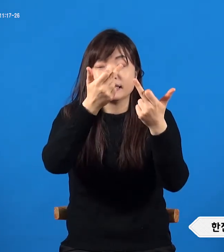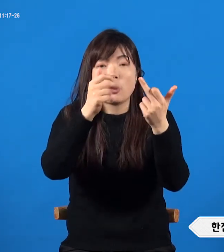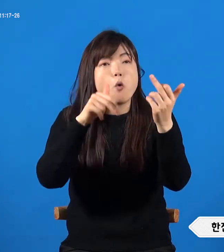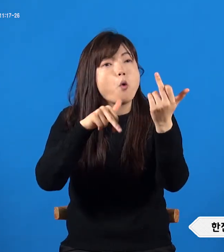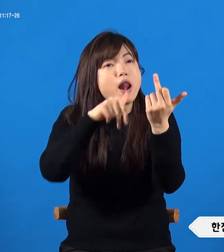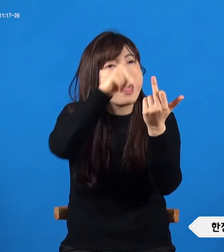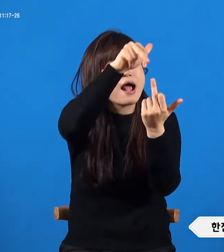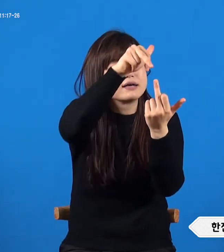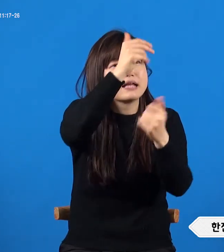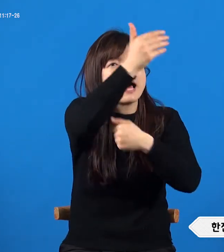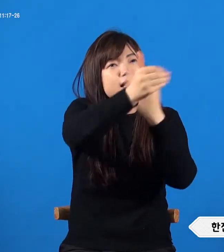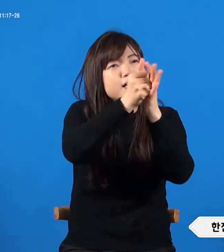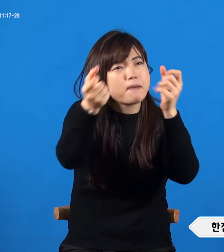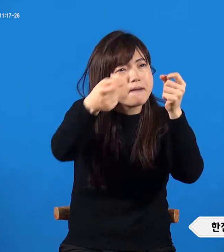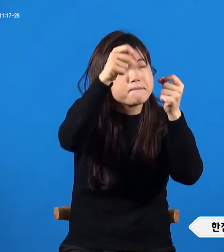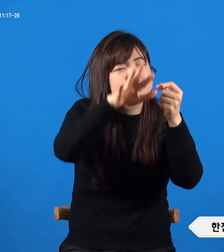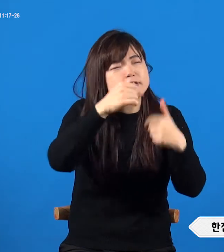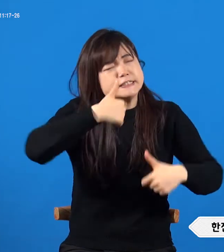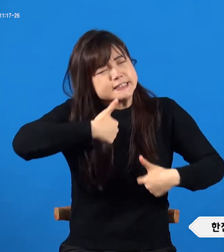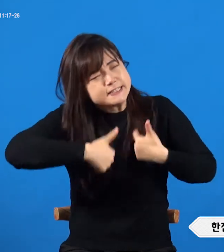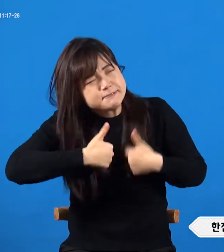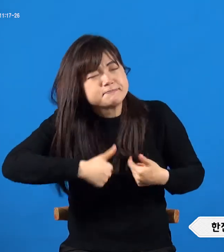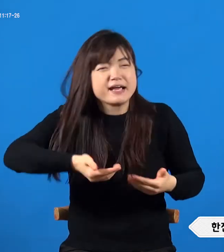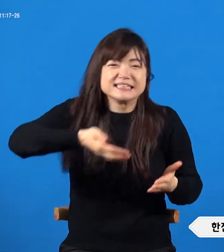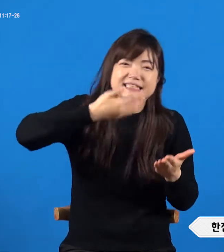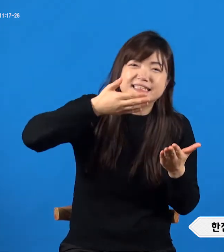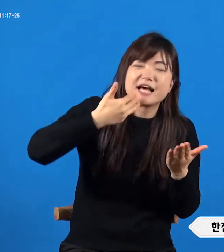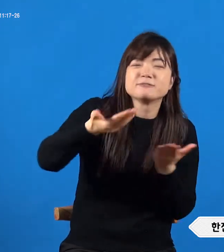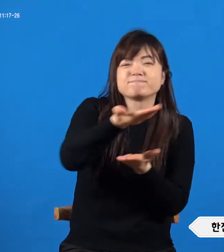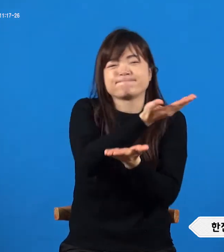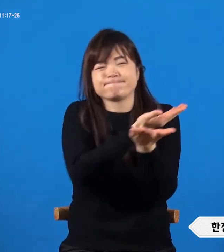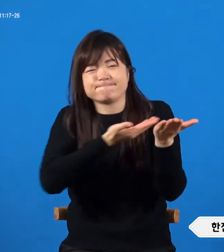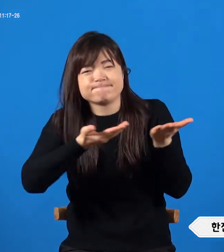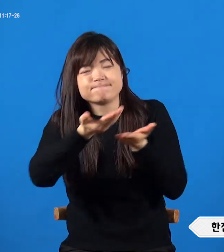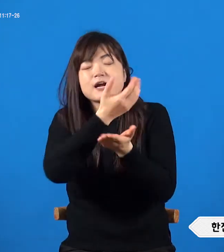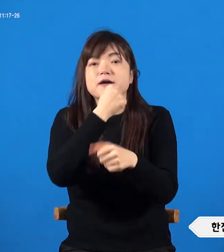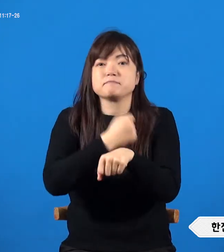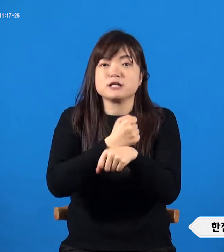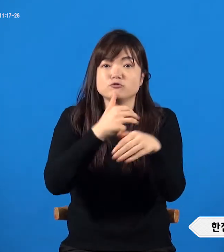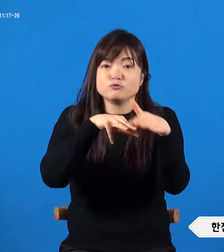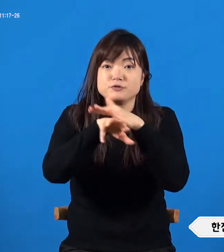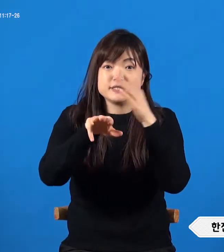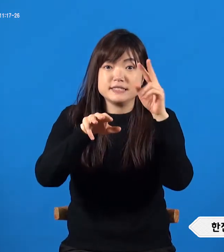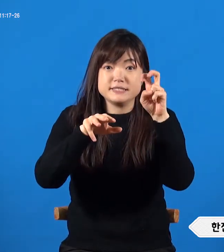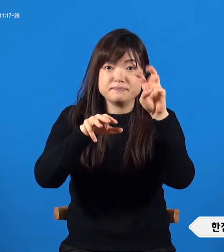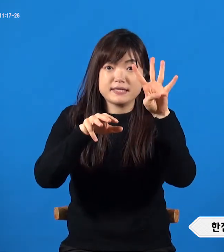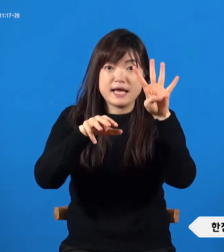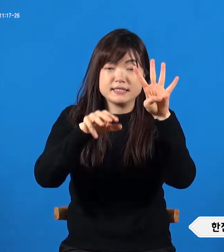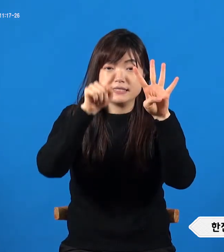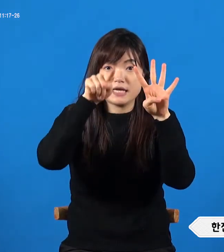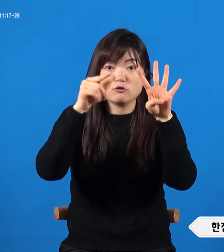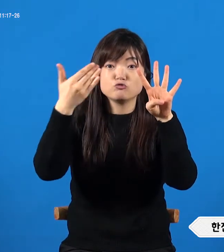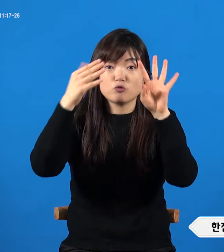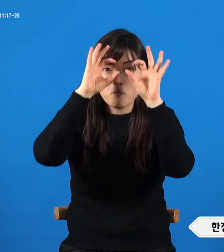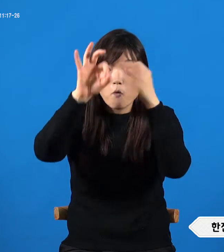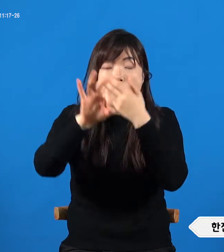하나님 앞에서 기쁨의 식사를 나눕니다. 출애굽기 24장 9절부터